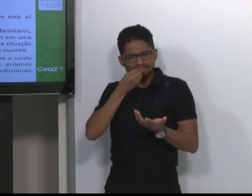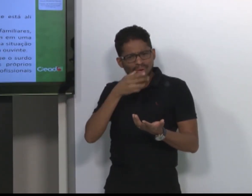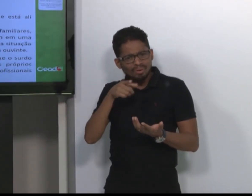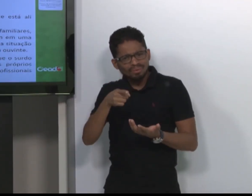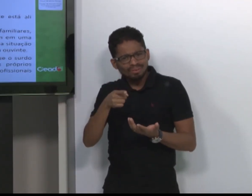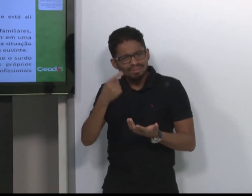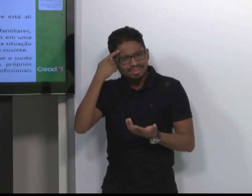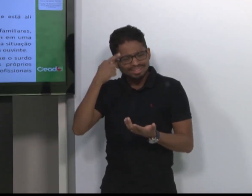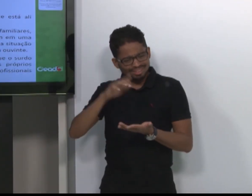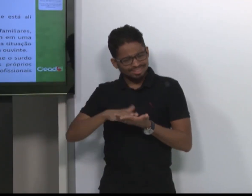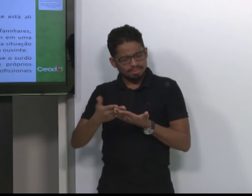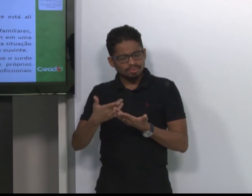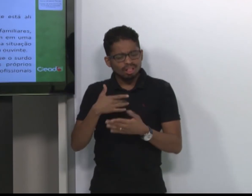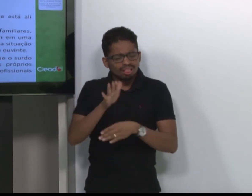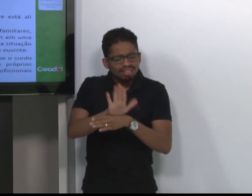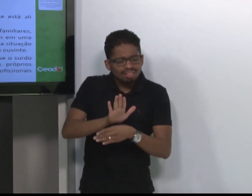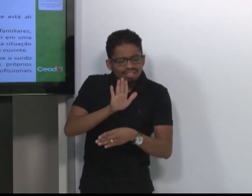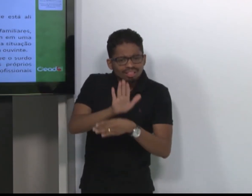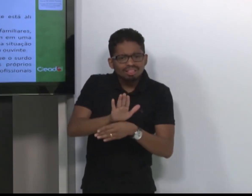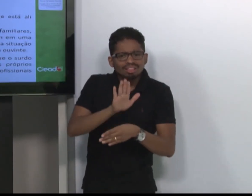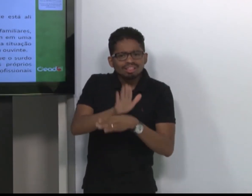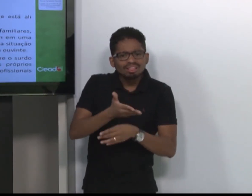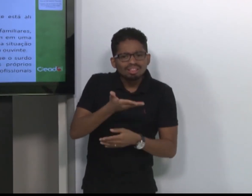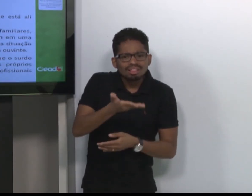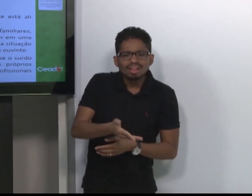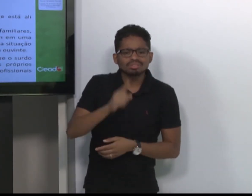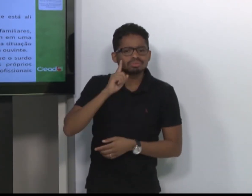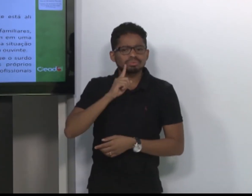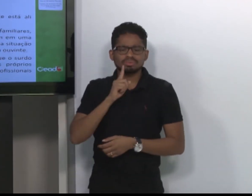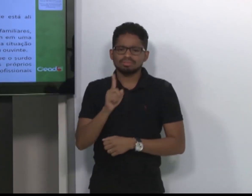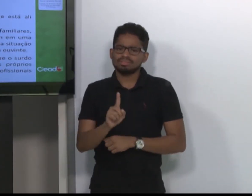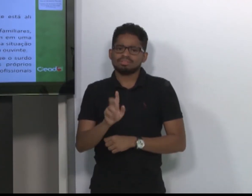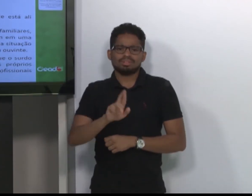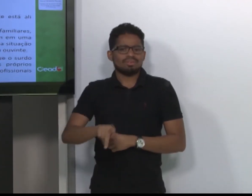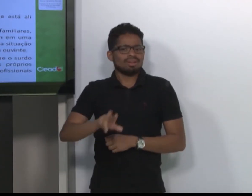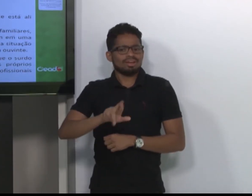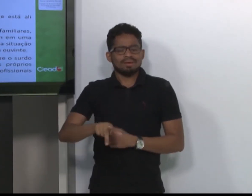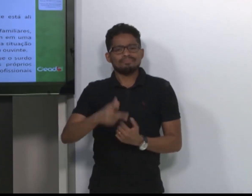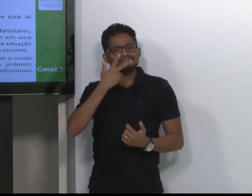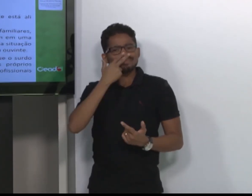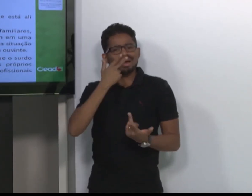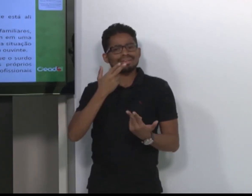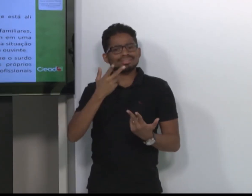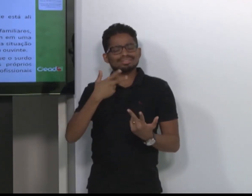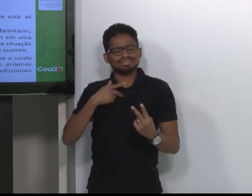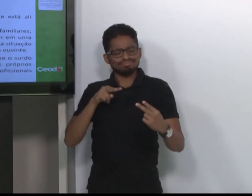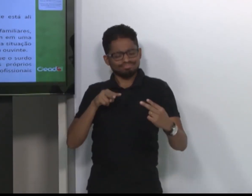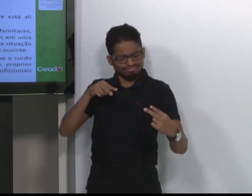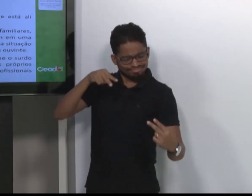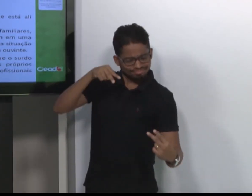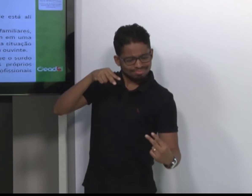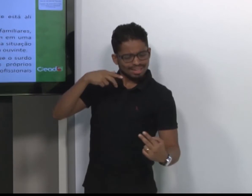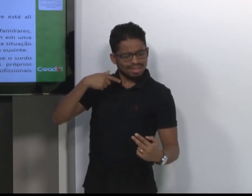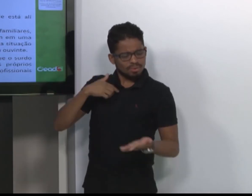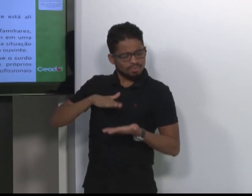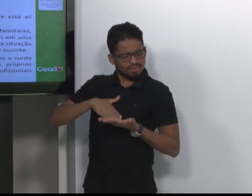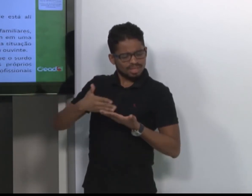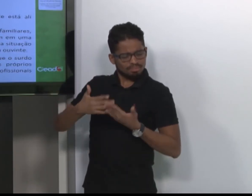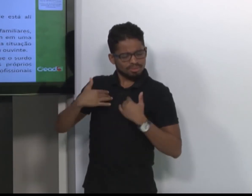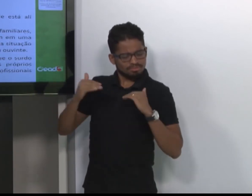Mas, pensem, isso é bom? O intérprete ajudando, auxiliando o surdo? Não. Parece que é